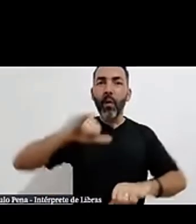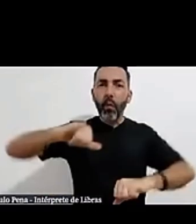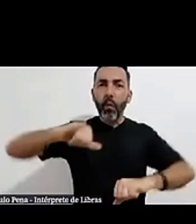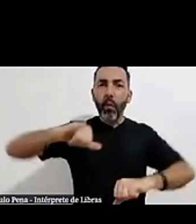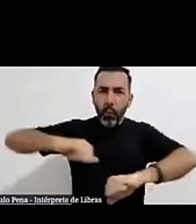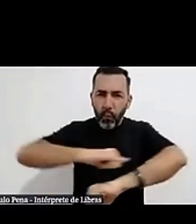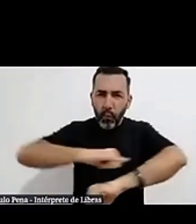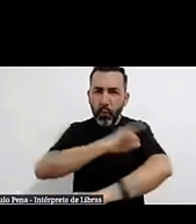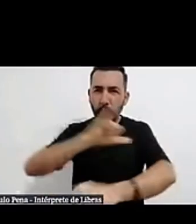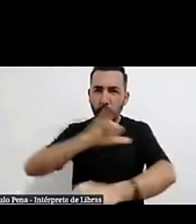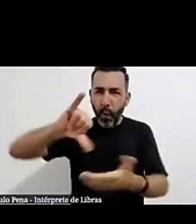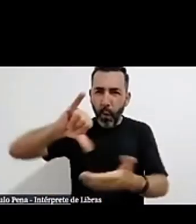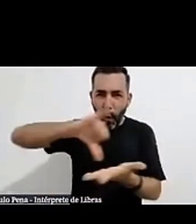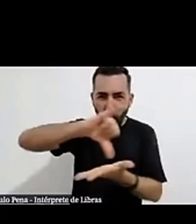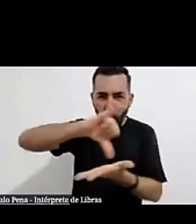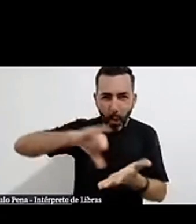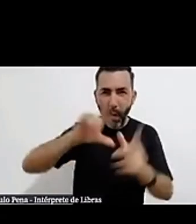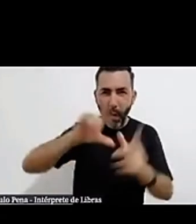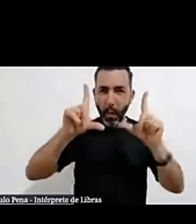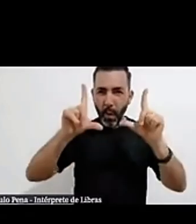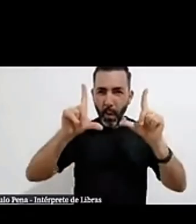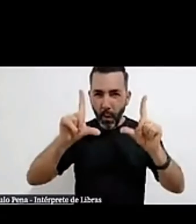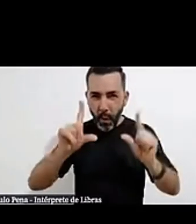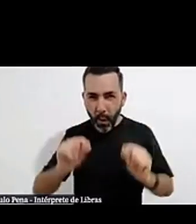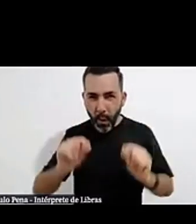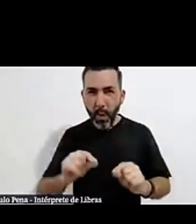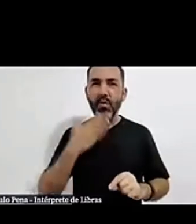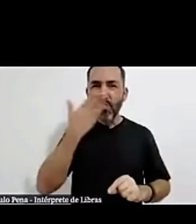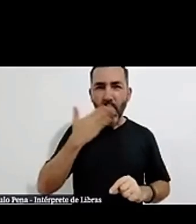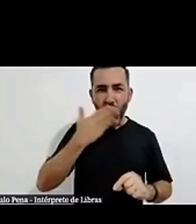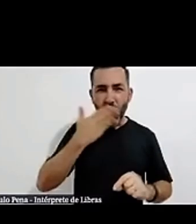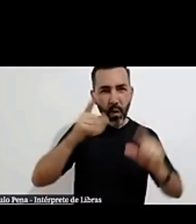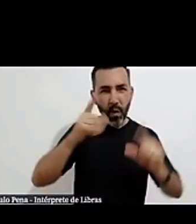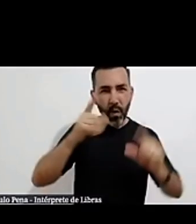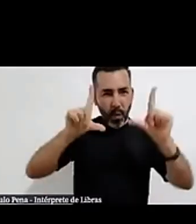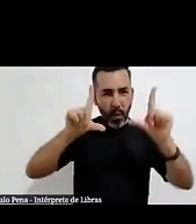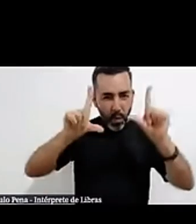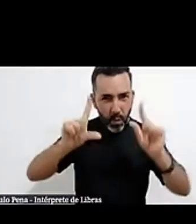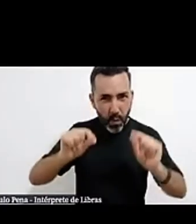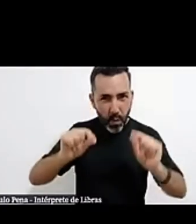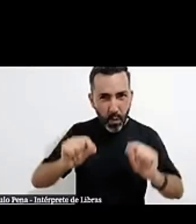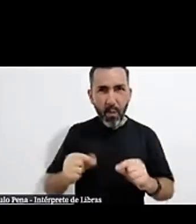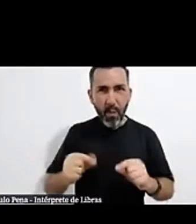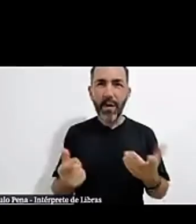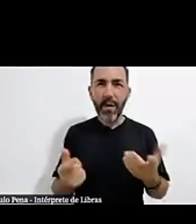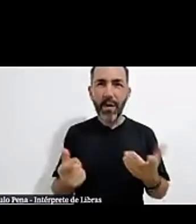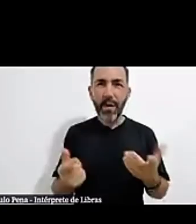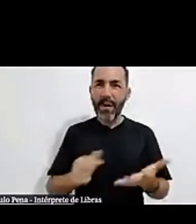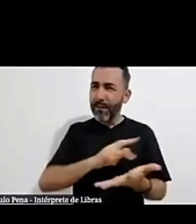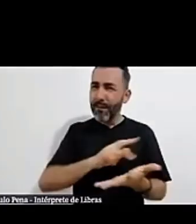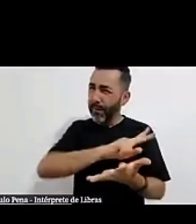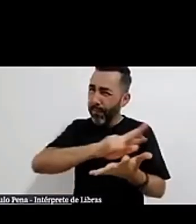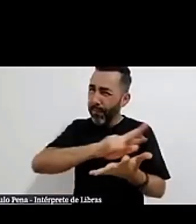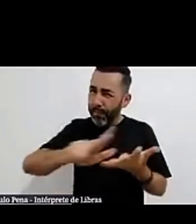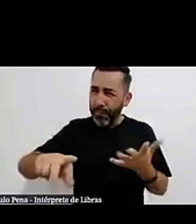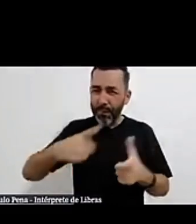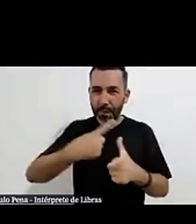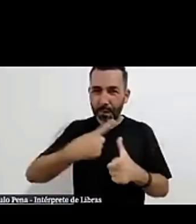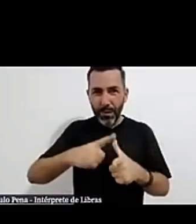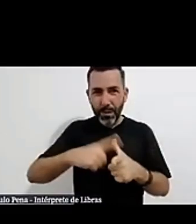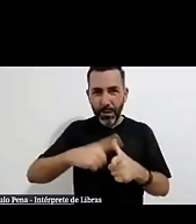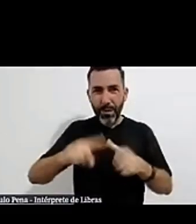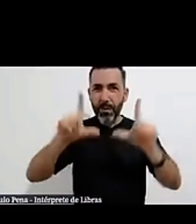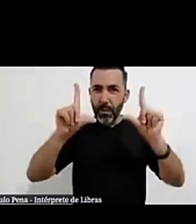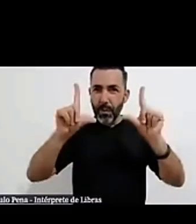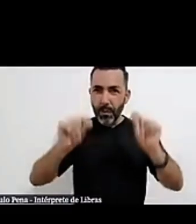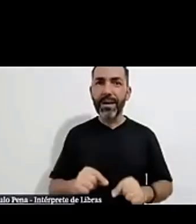a glicose, reduz a gordura subcutânea e muito mais. Me deu até vontade de beber